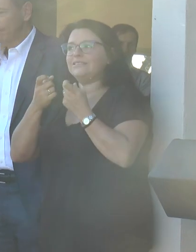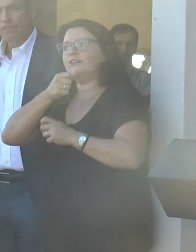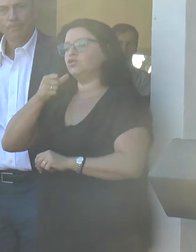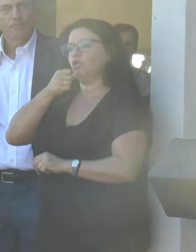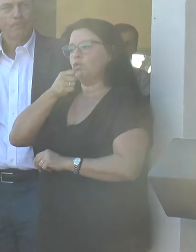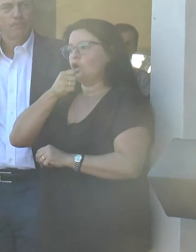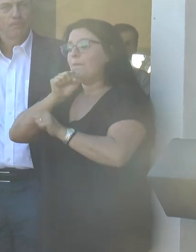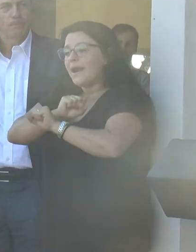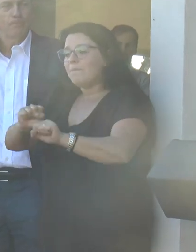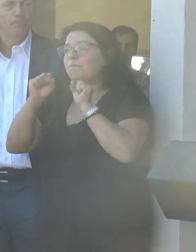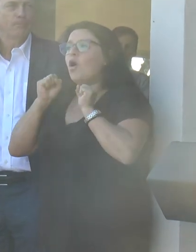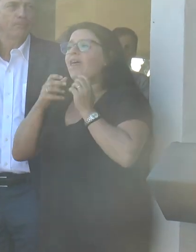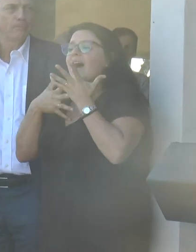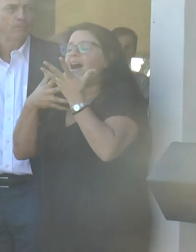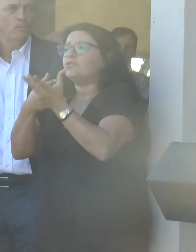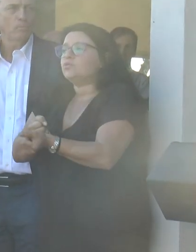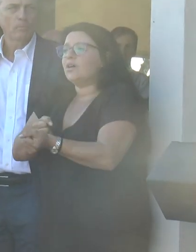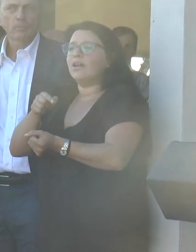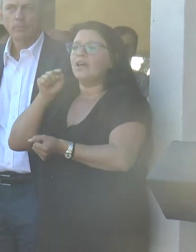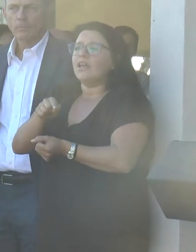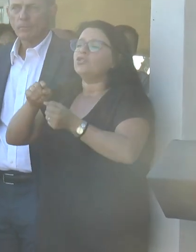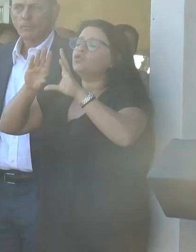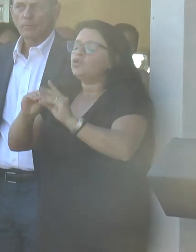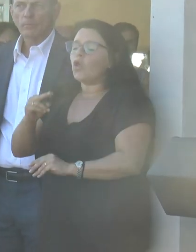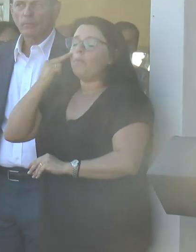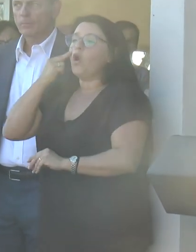para tratar de mitigar en algo lo que son estos flagelos de la